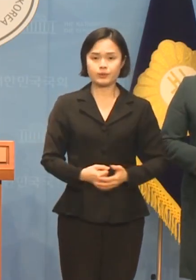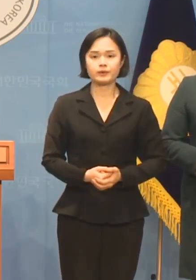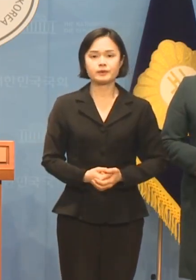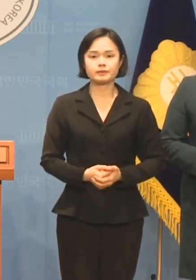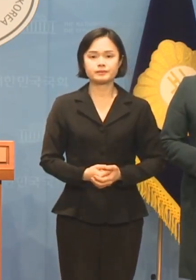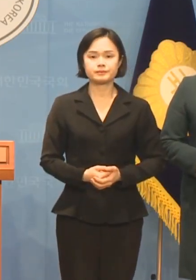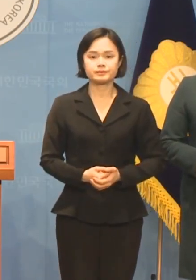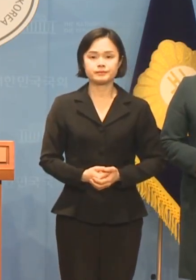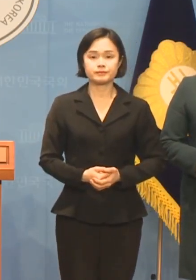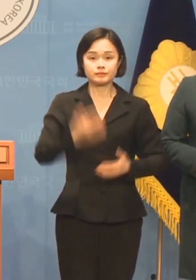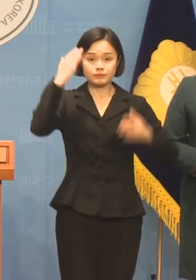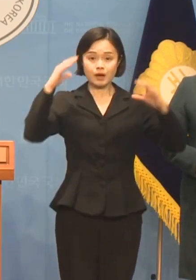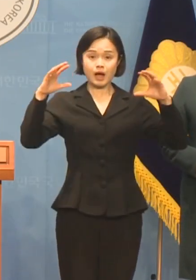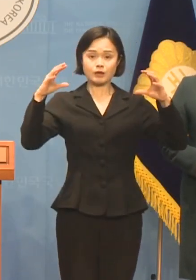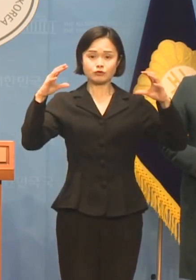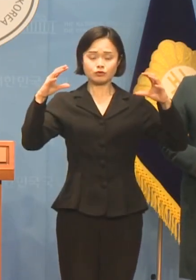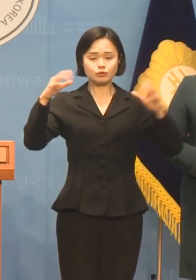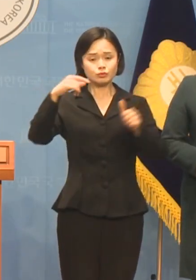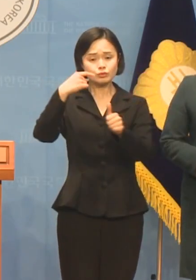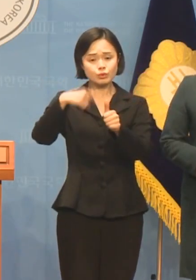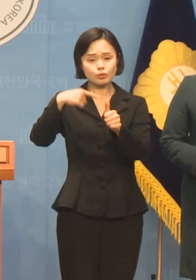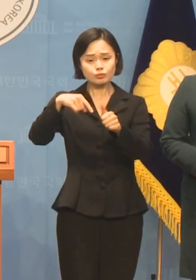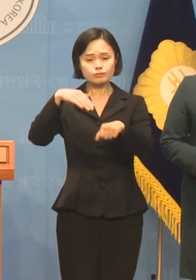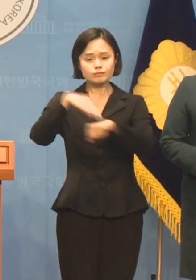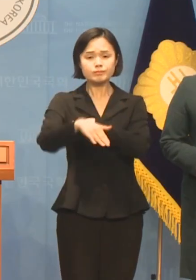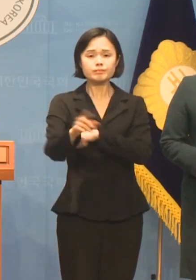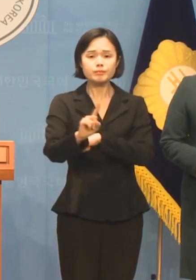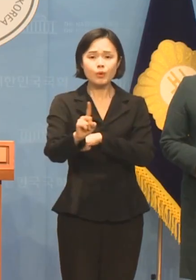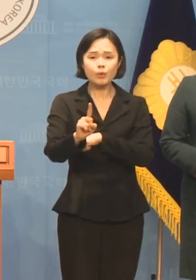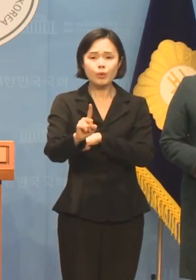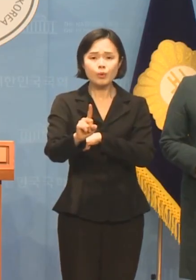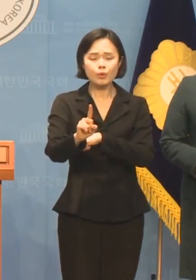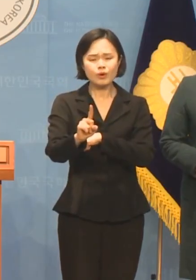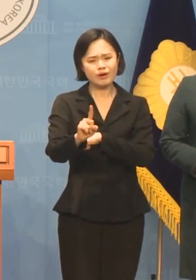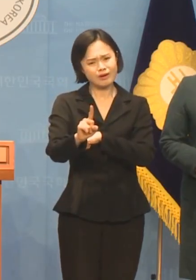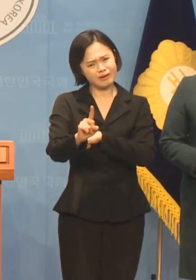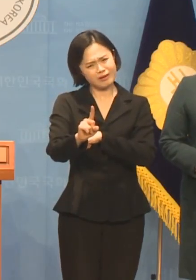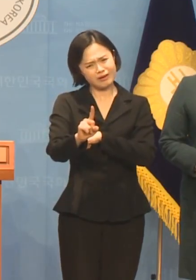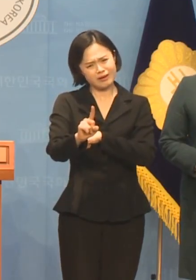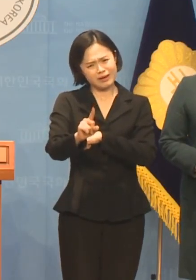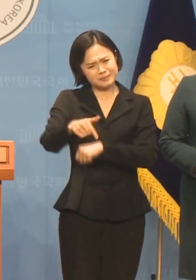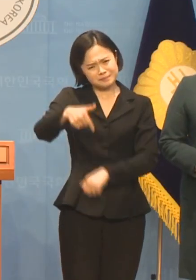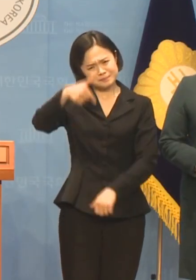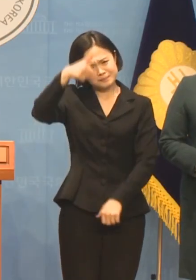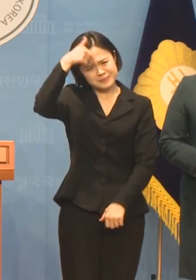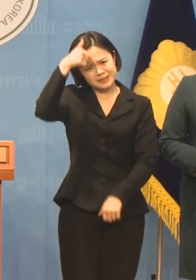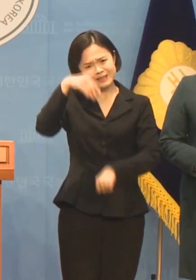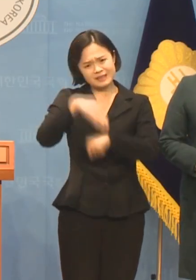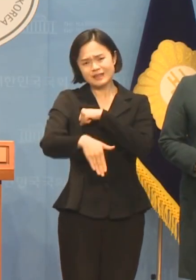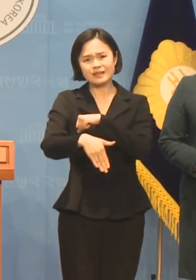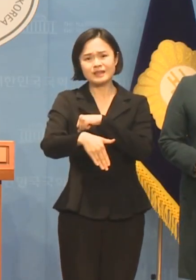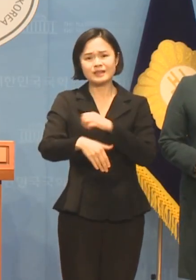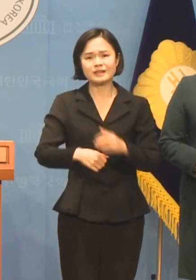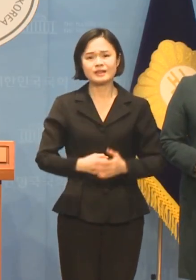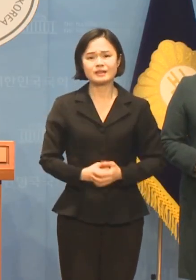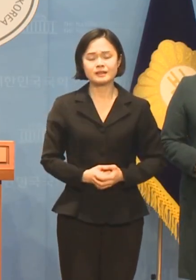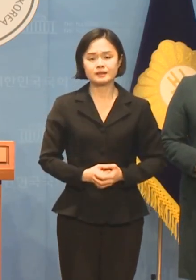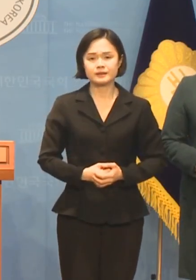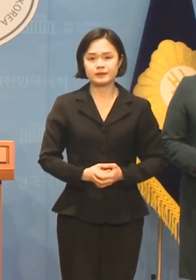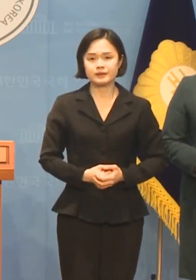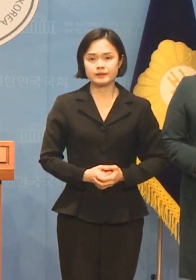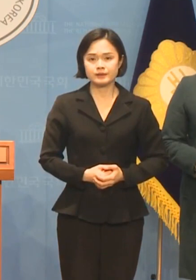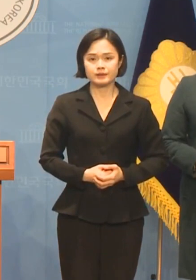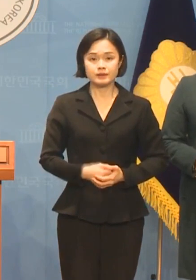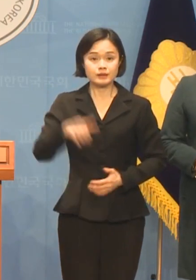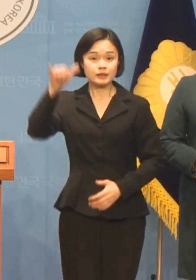취하는 교육은 인공지능 시대에 가장 뒤처지는 후진국으로 향하는 방식입니다. 넷째,